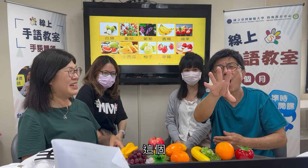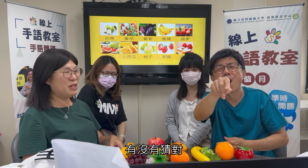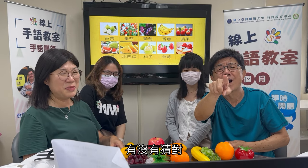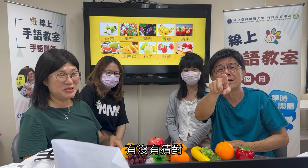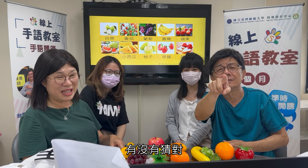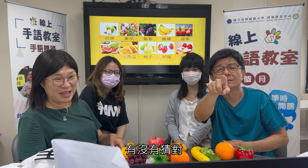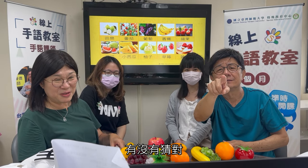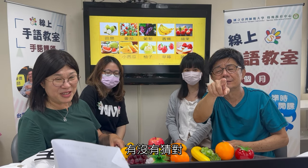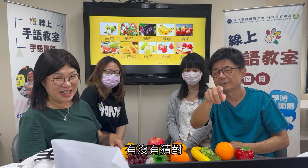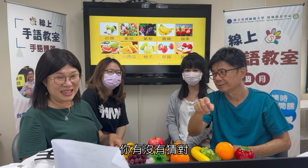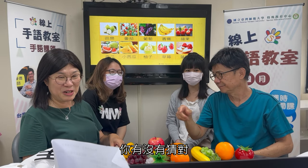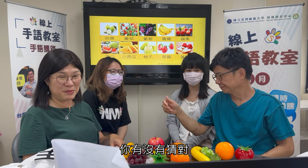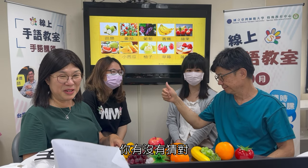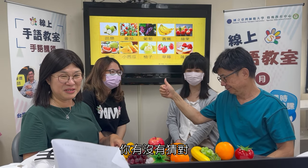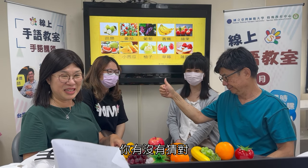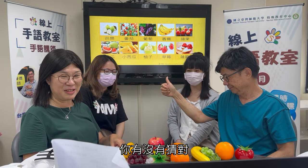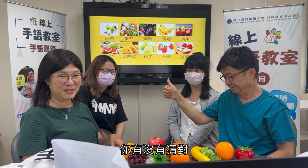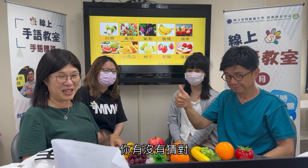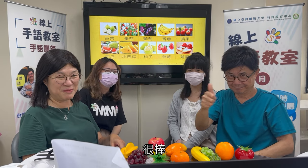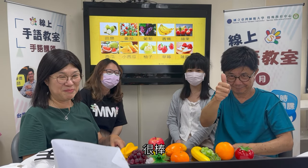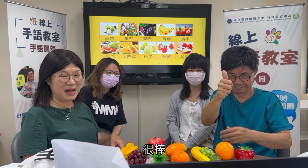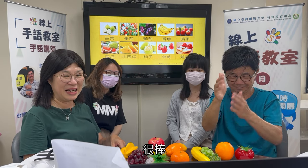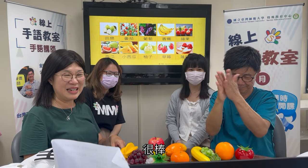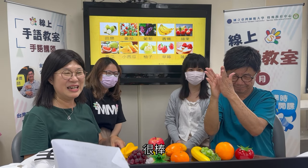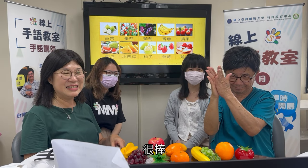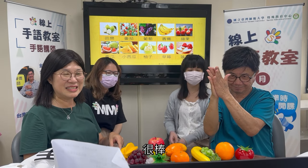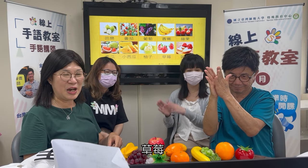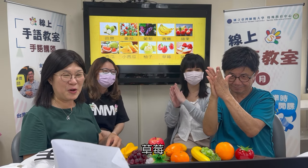有没有猜对？你有没有猜对？很棒，草莓，